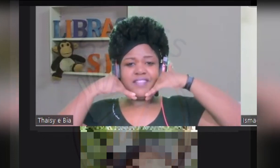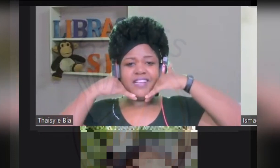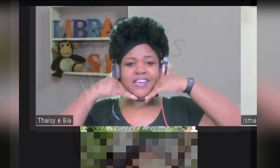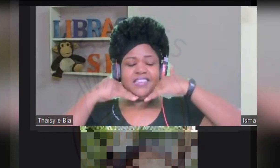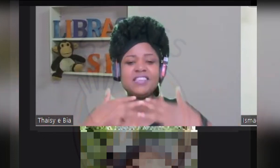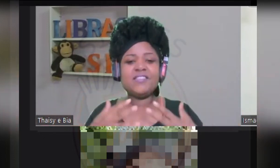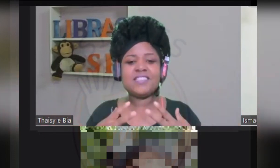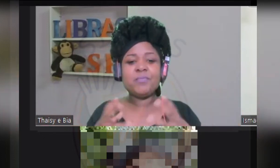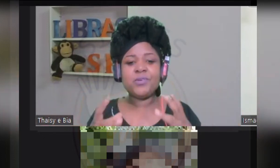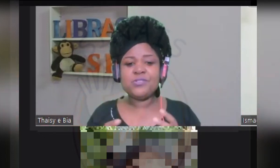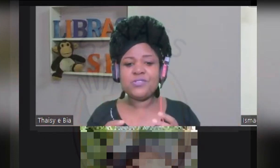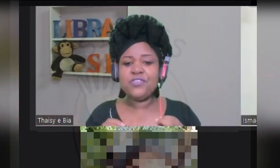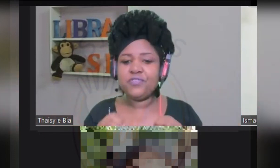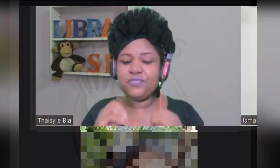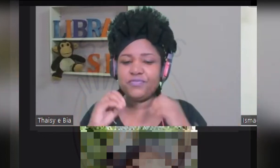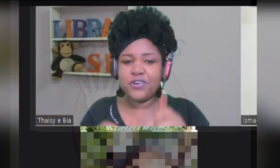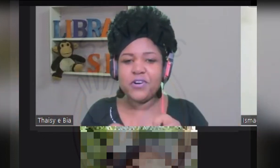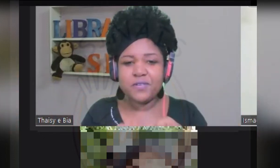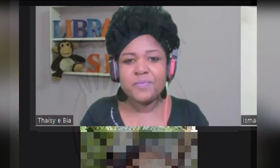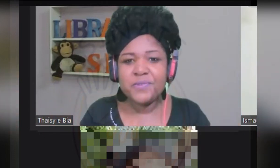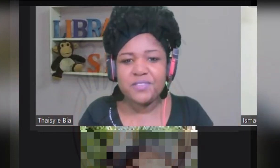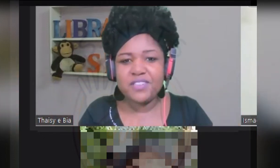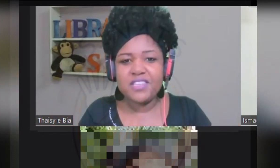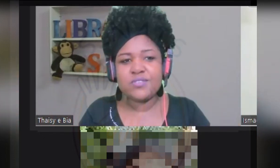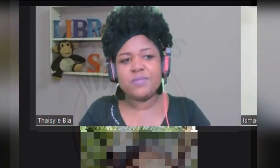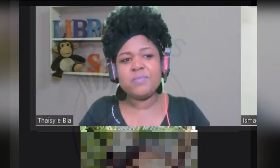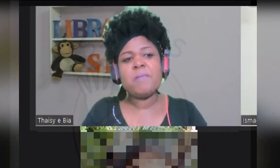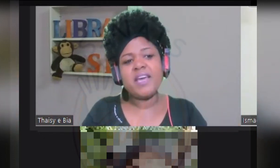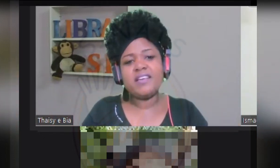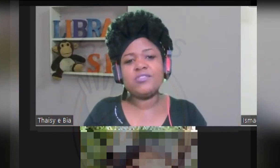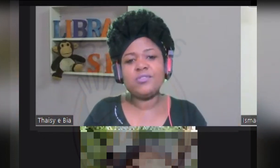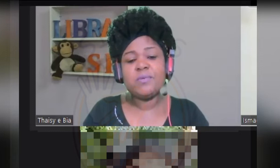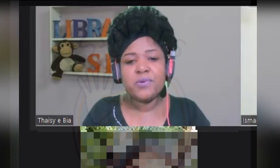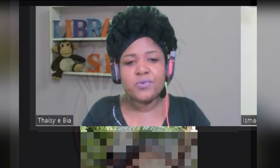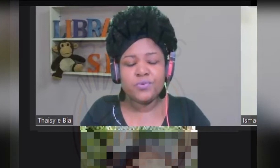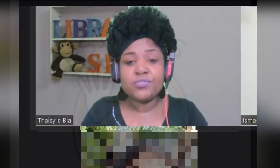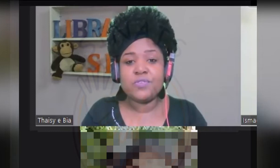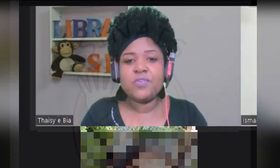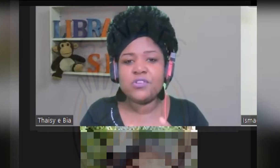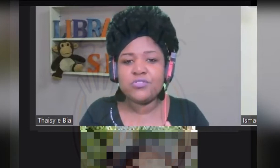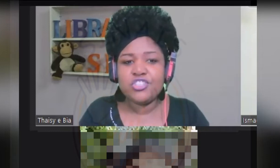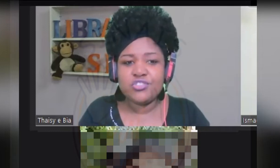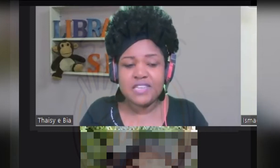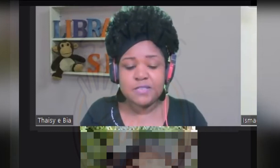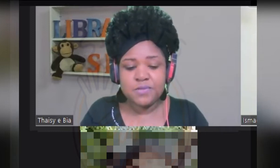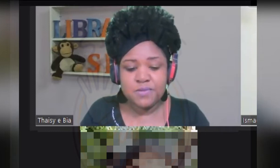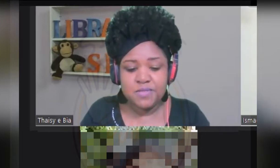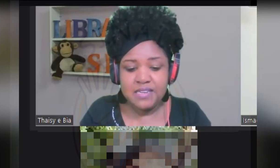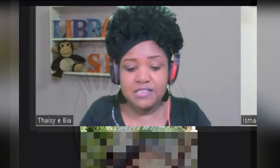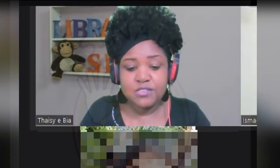né? Então, assim, por isso que eu foco muito nisso no meu método, no meu curso. Eu gosto de ajudar as pessoas nisso.